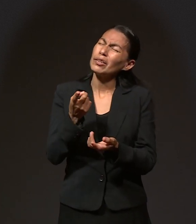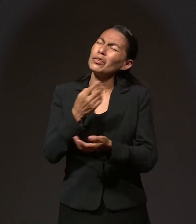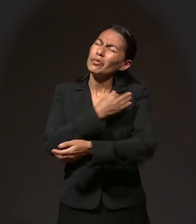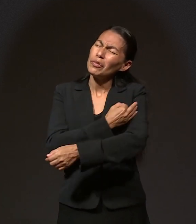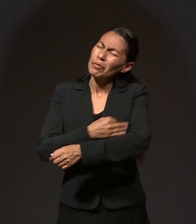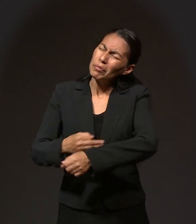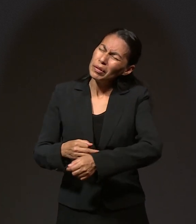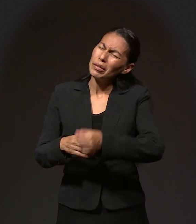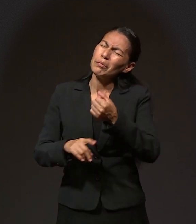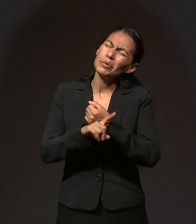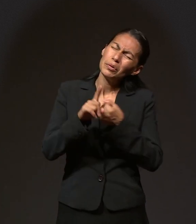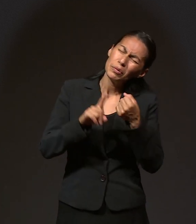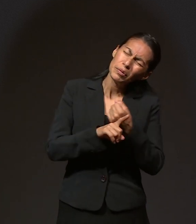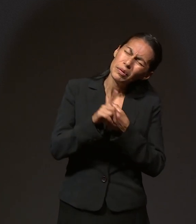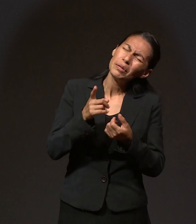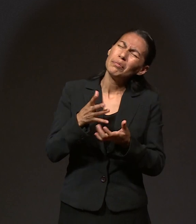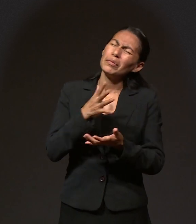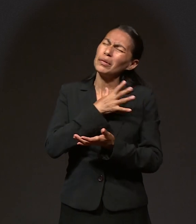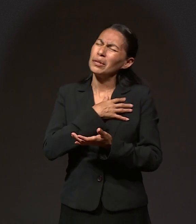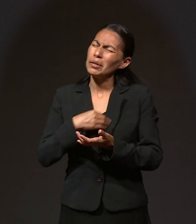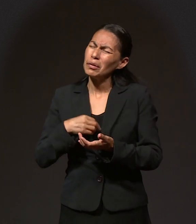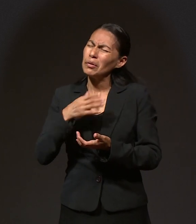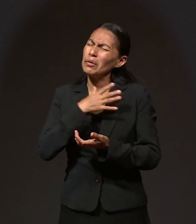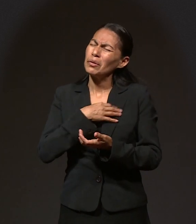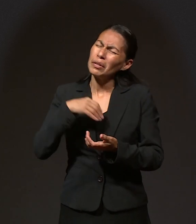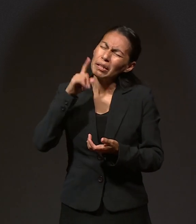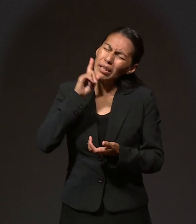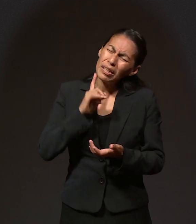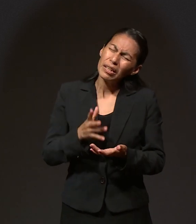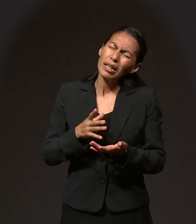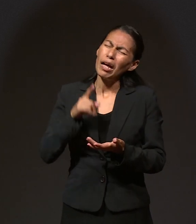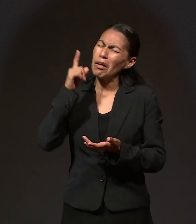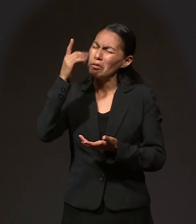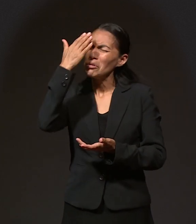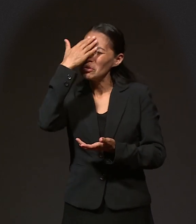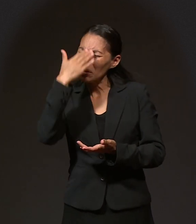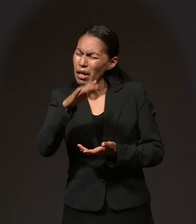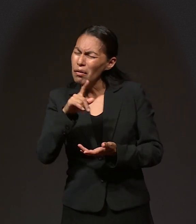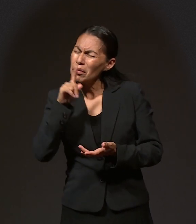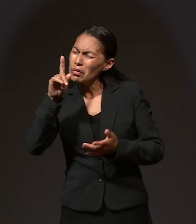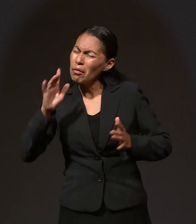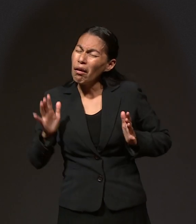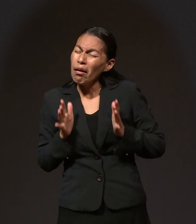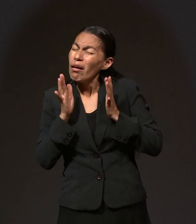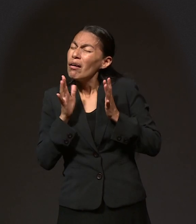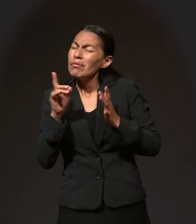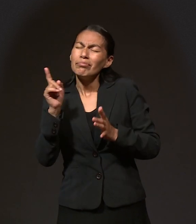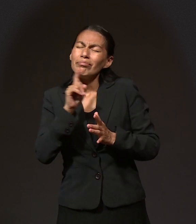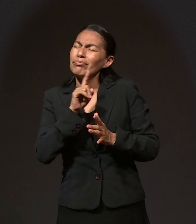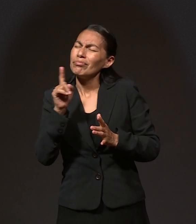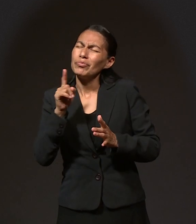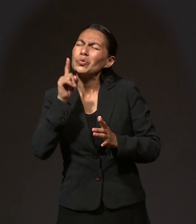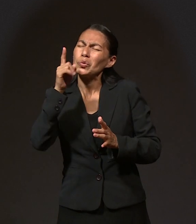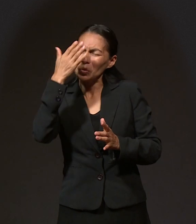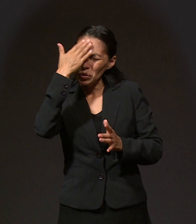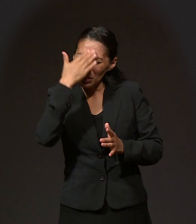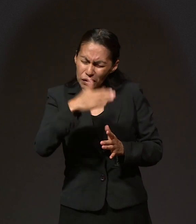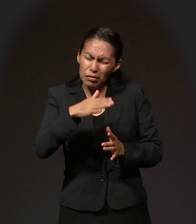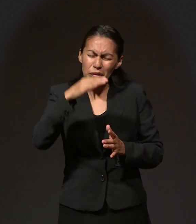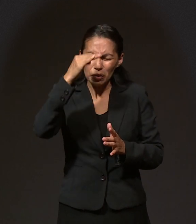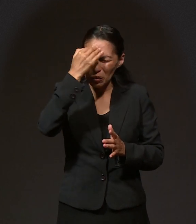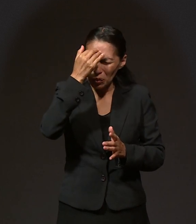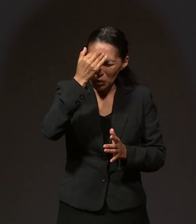en su hogar, en su familia, por ese hijo, esa hija. Oh, tú has hecho provisión, nada te toma por sorpresa. Gracias por